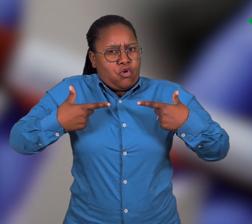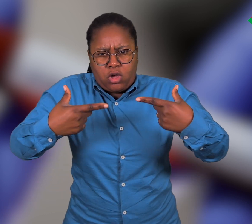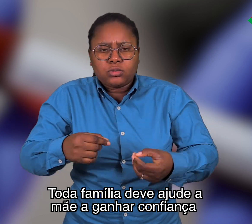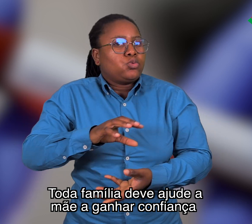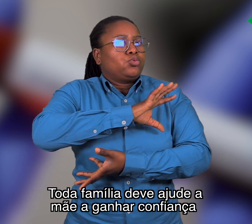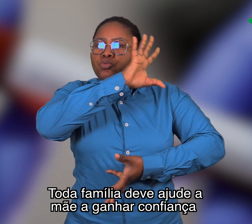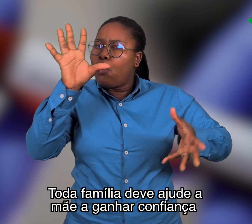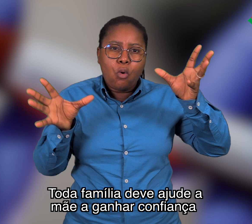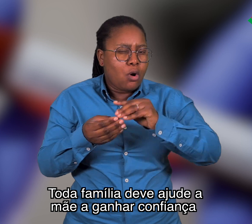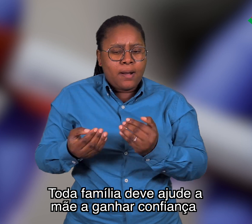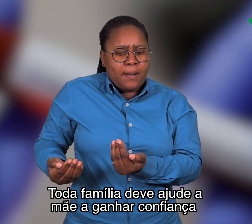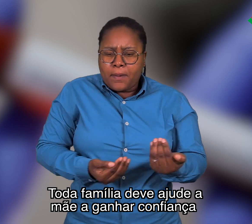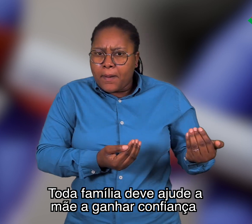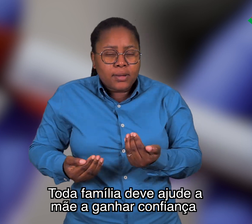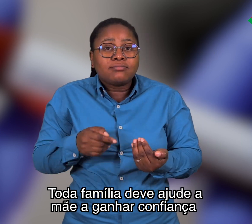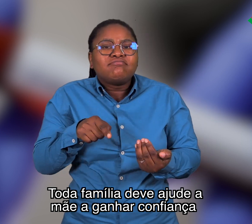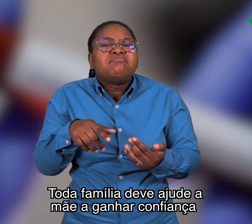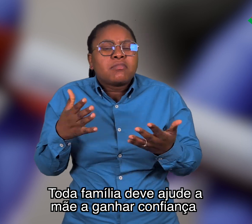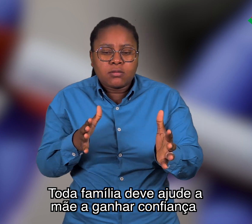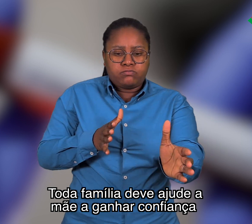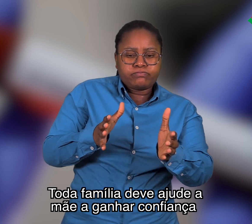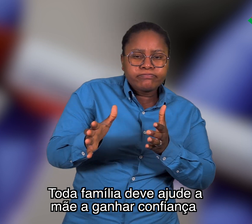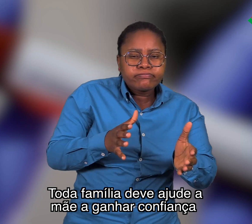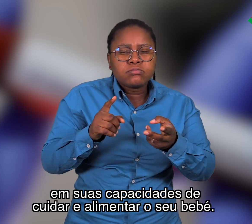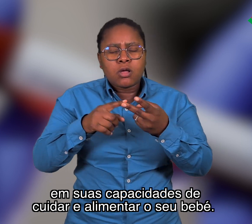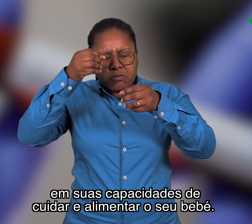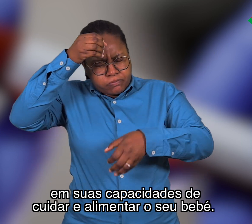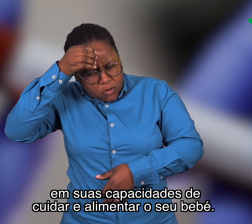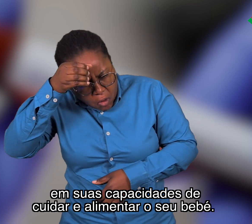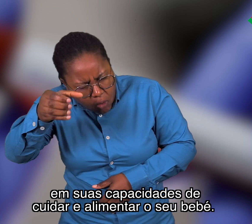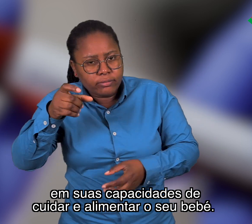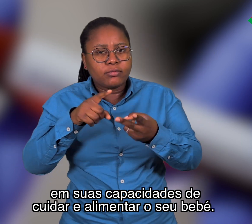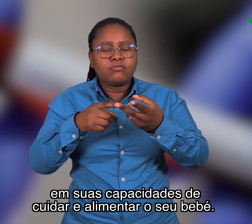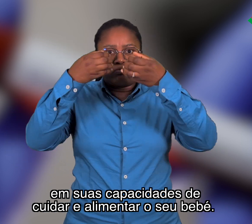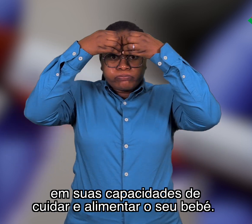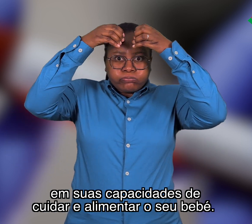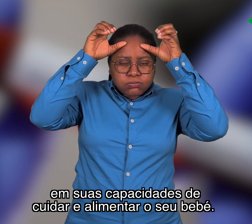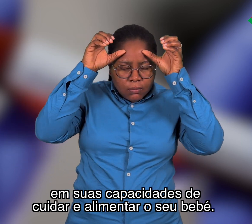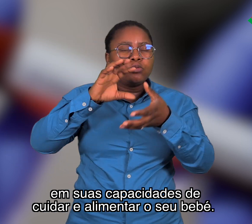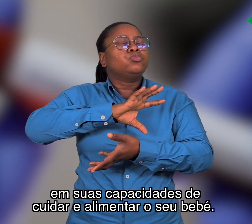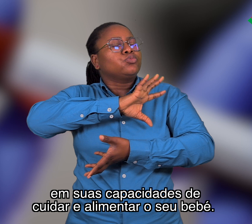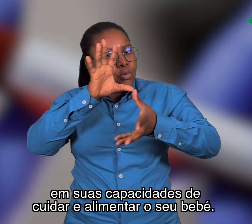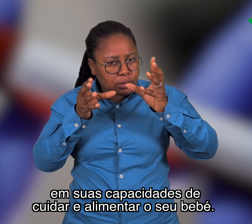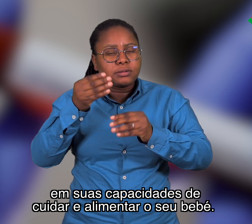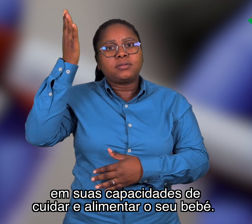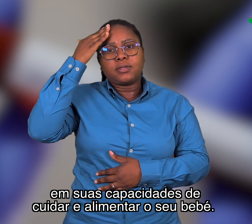Toda a família deve ajudar a mãe a ganhar confiança em suas capacidades de cuidar e alimentar o seu bebê.